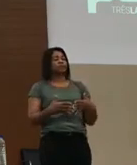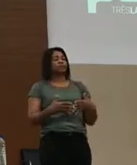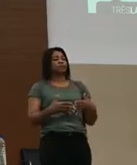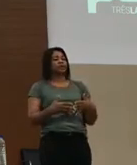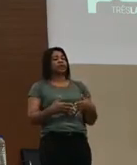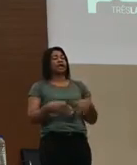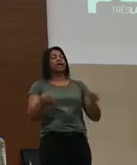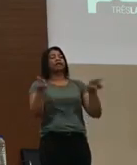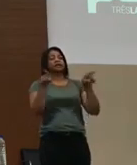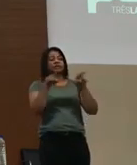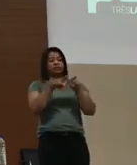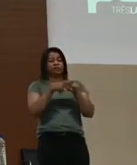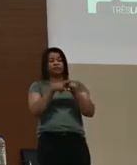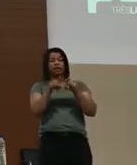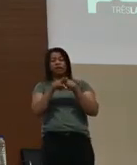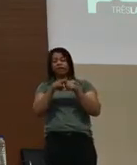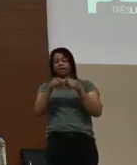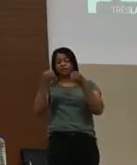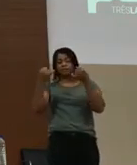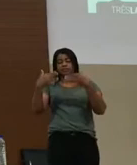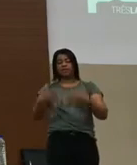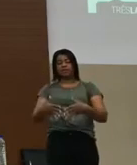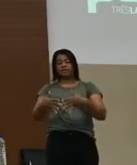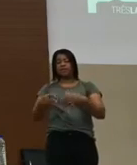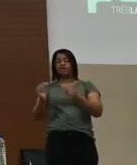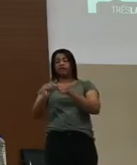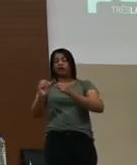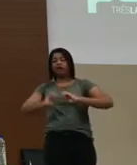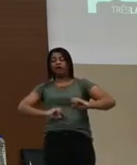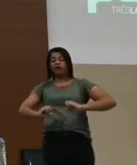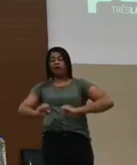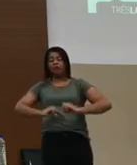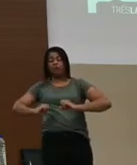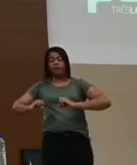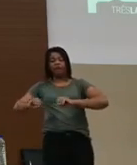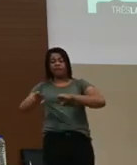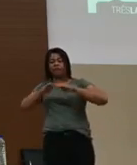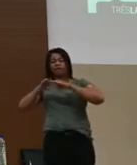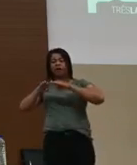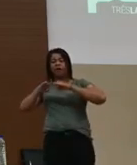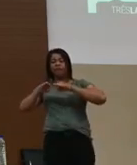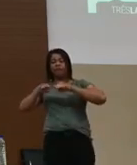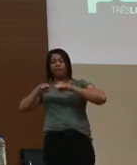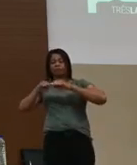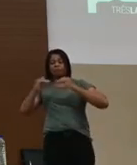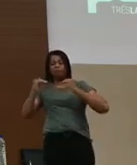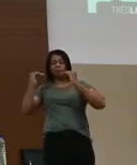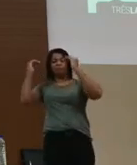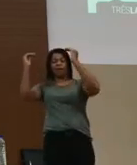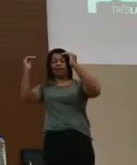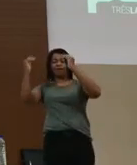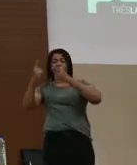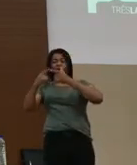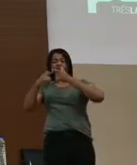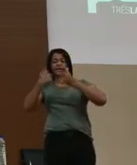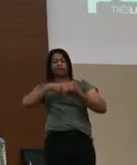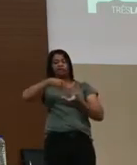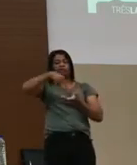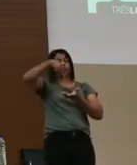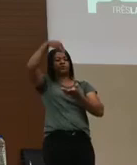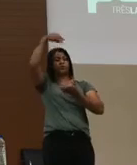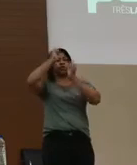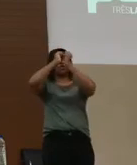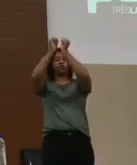farás obras, esse final do versículo 12, que eu também faço, maiores farás, pois eu vou para junto do